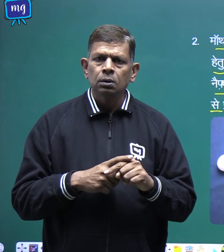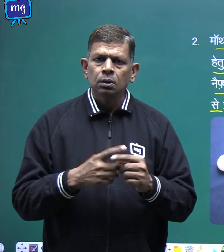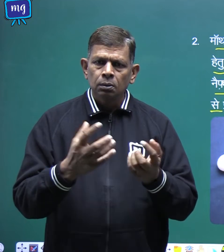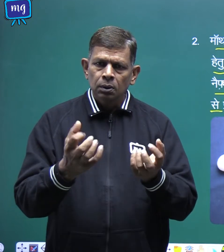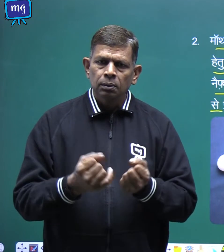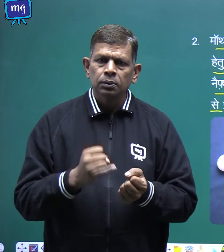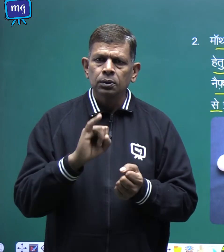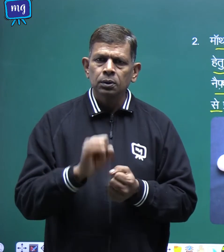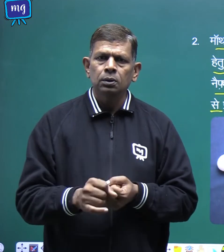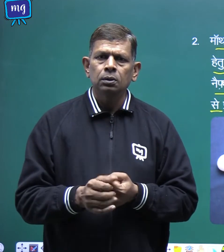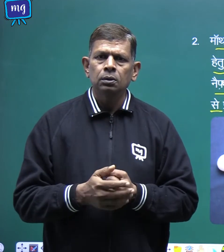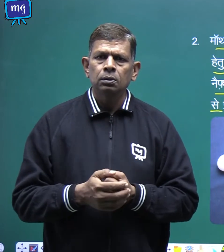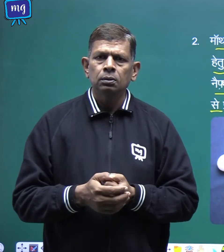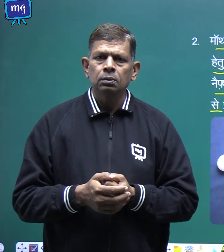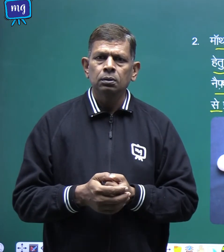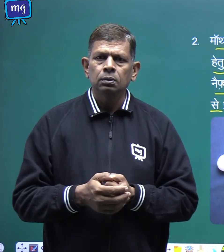प्राप्त होती हैं।